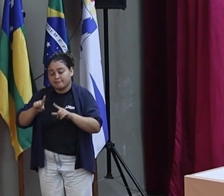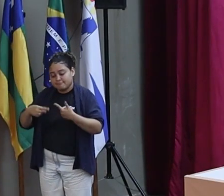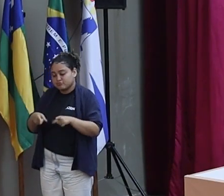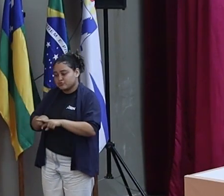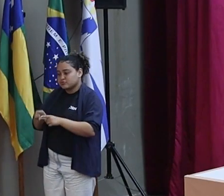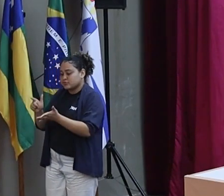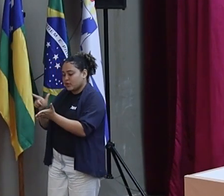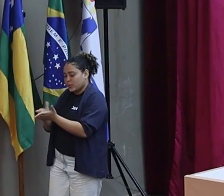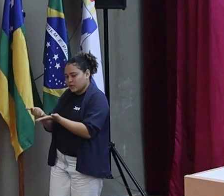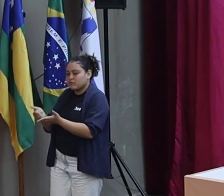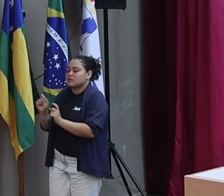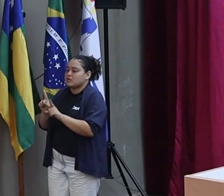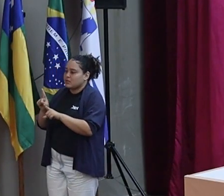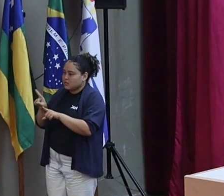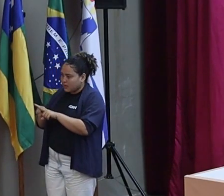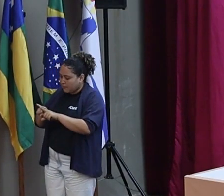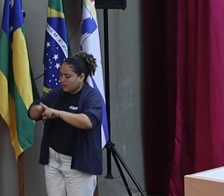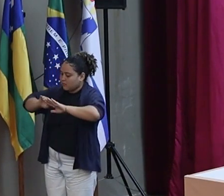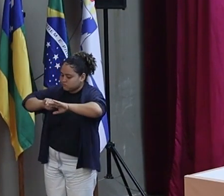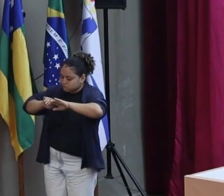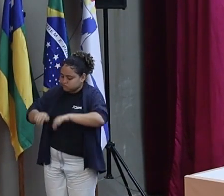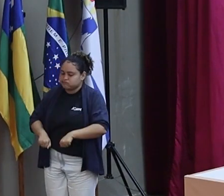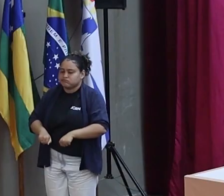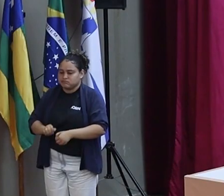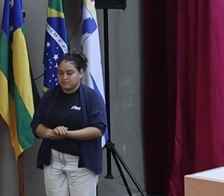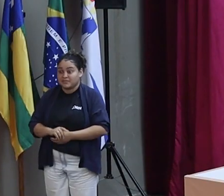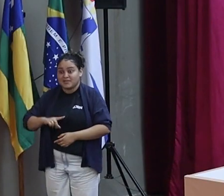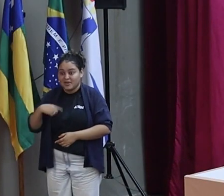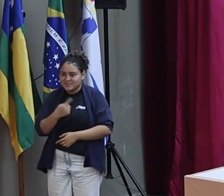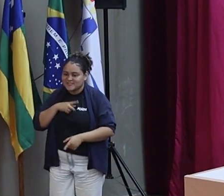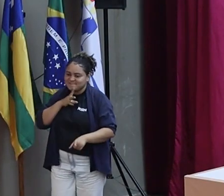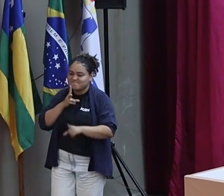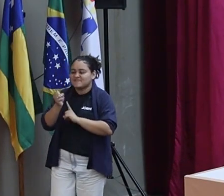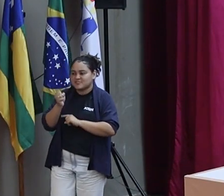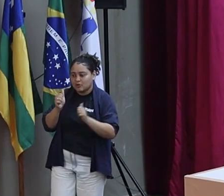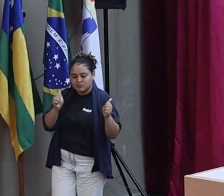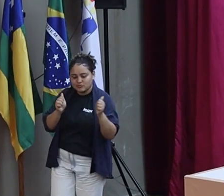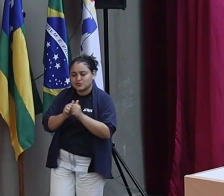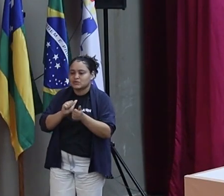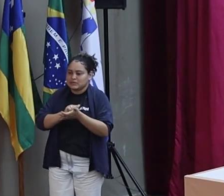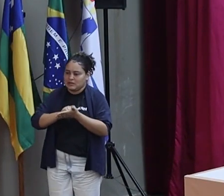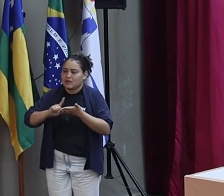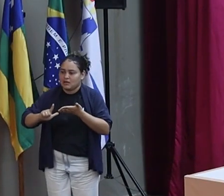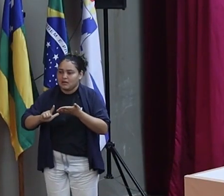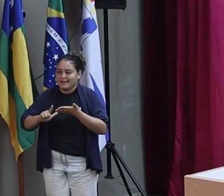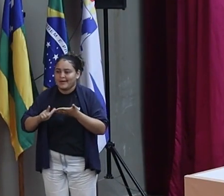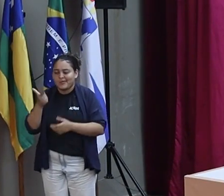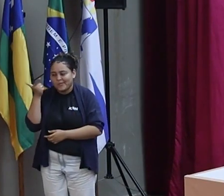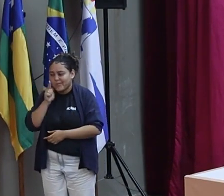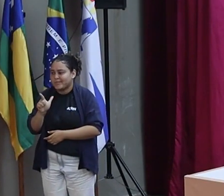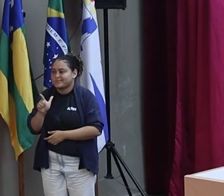das prateleiras. Então, isso foi uma grande vitória, não é? Por meio da luta da LAB, nós conseguimos